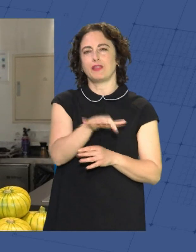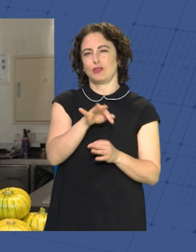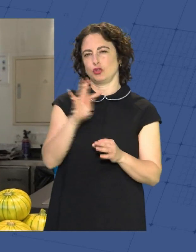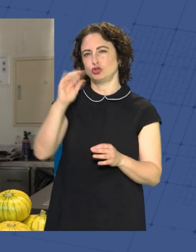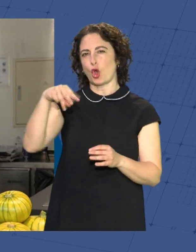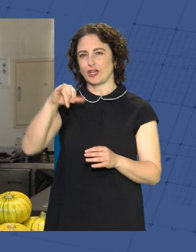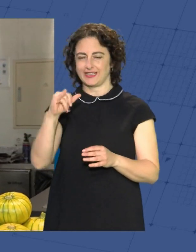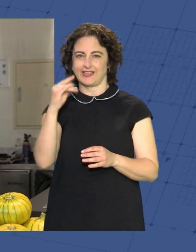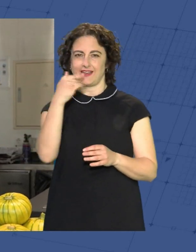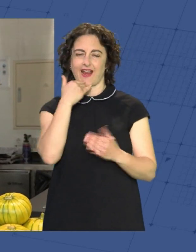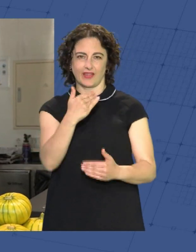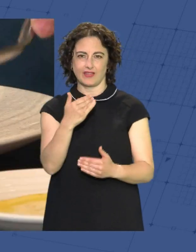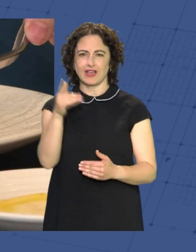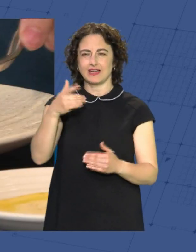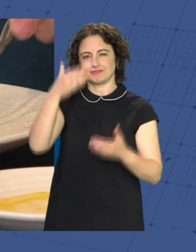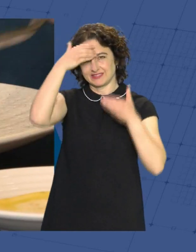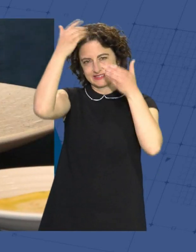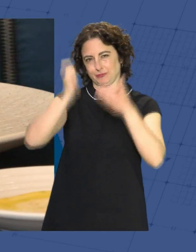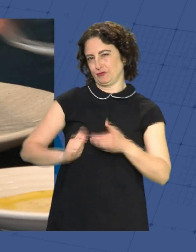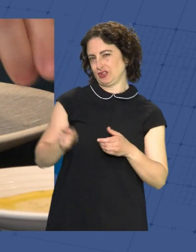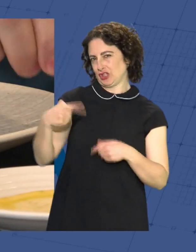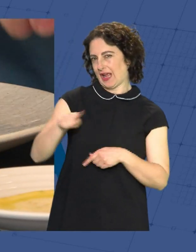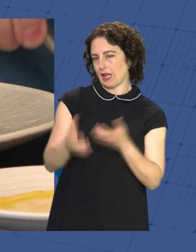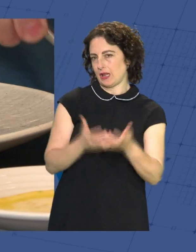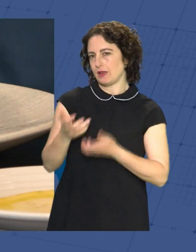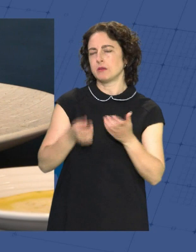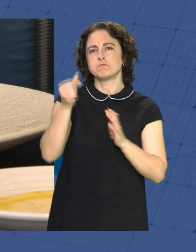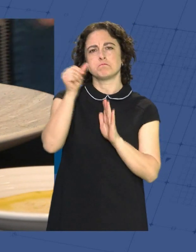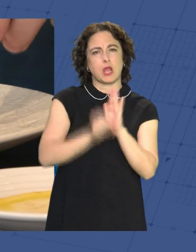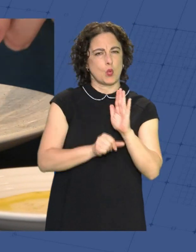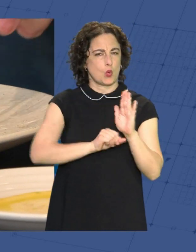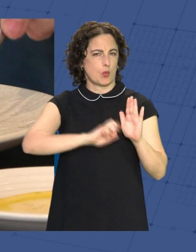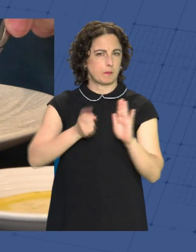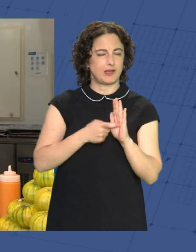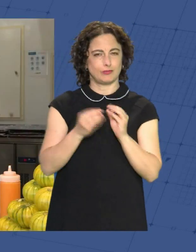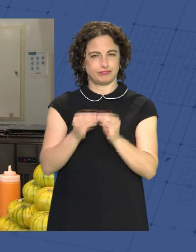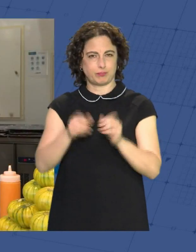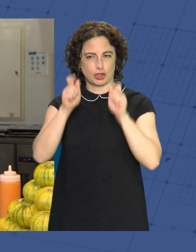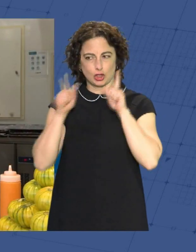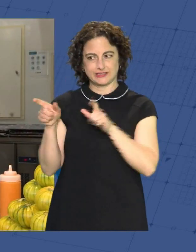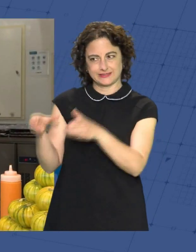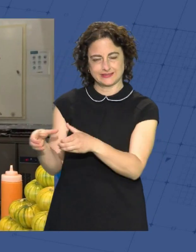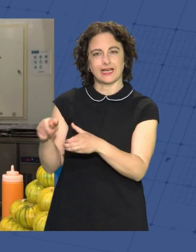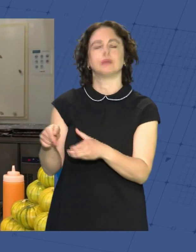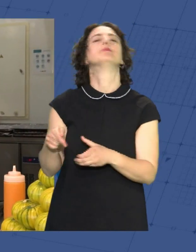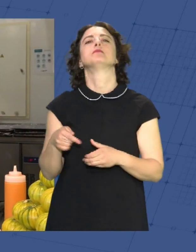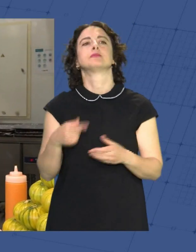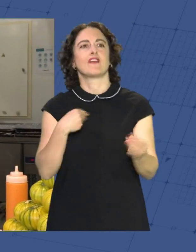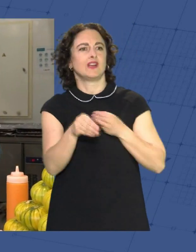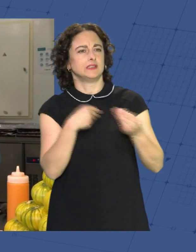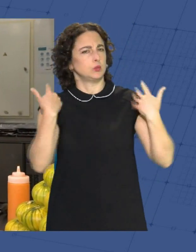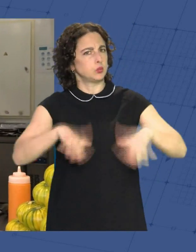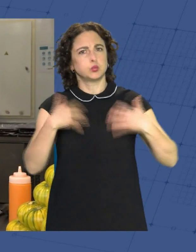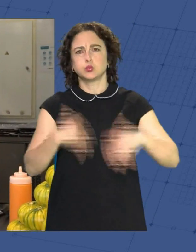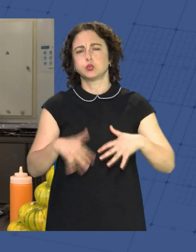García donde el chef ha elaborado un menú completo con el zuquiolo como protagonista. Que tiene una versatilidad espectacular,